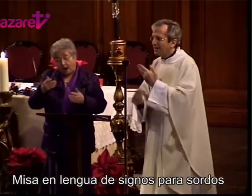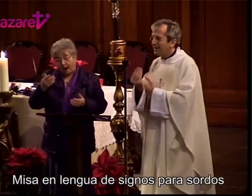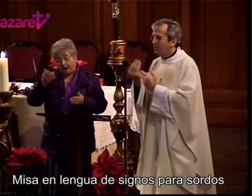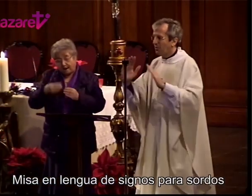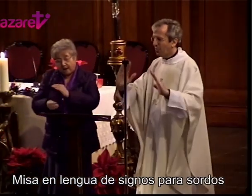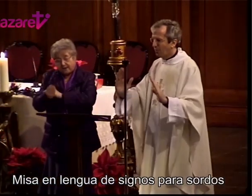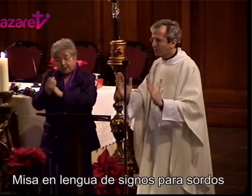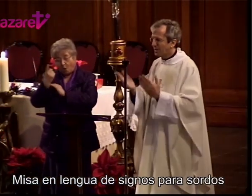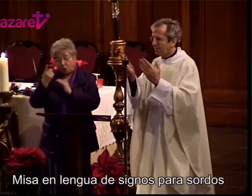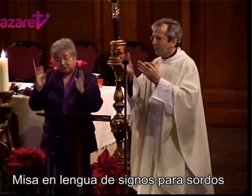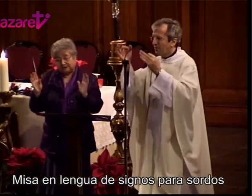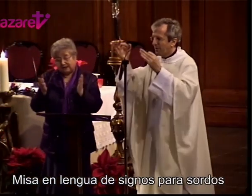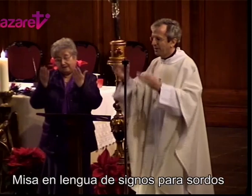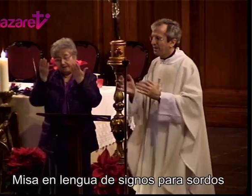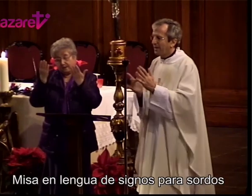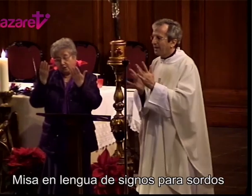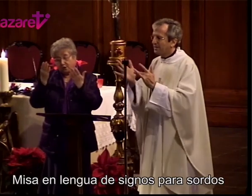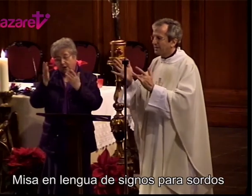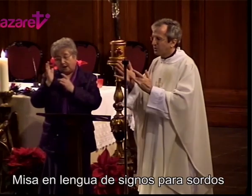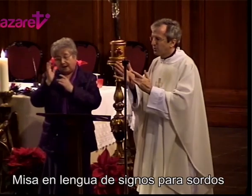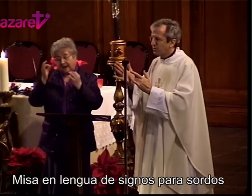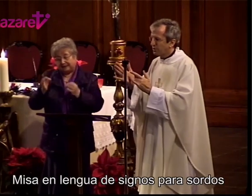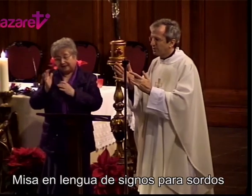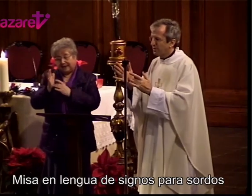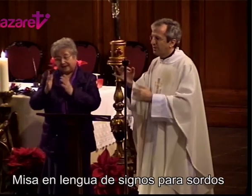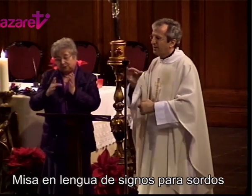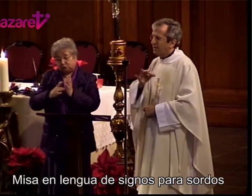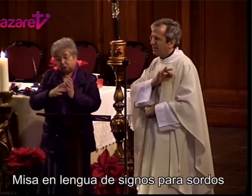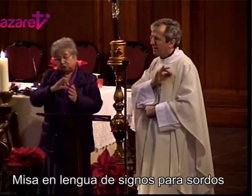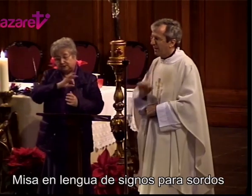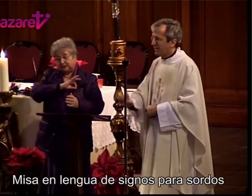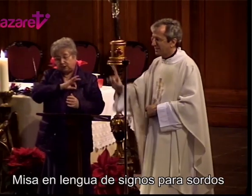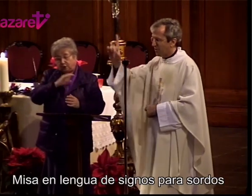nacido un Salvador, es Jesús el Señor.